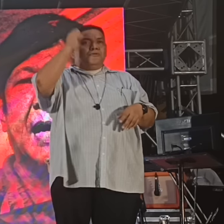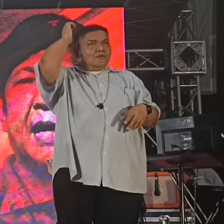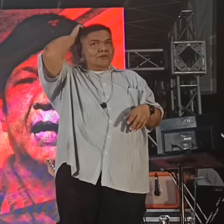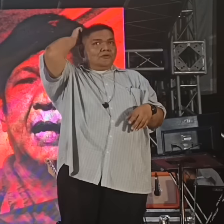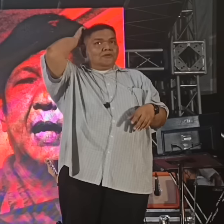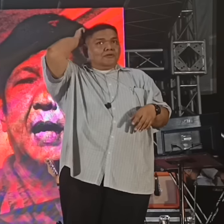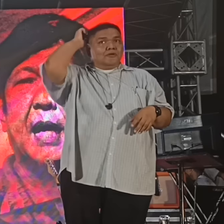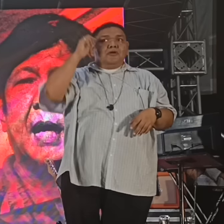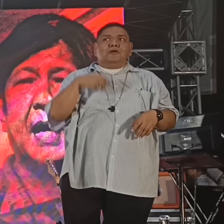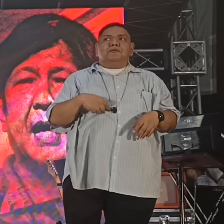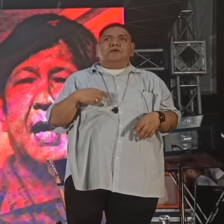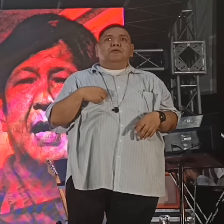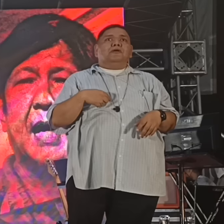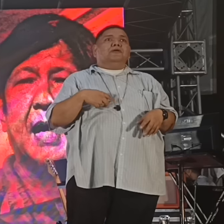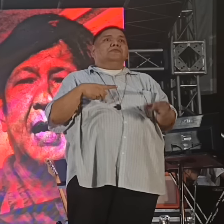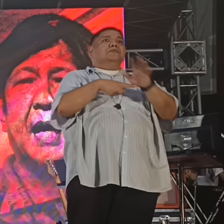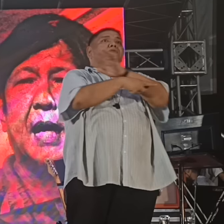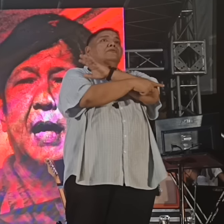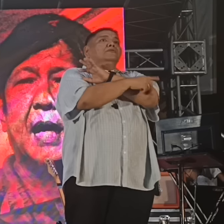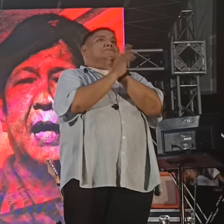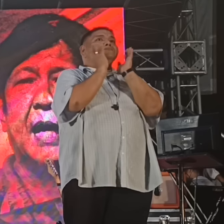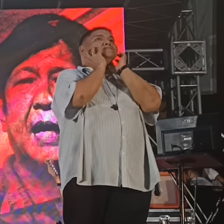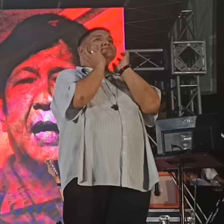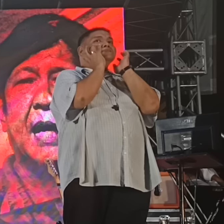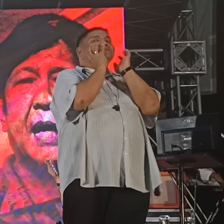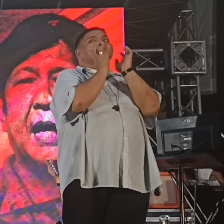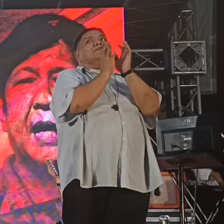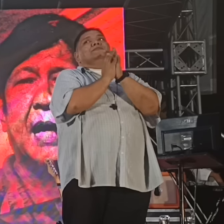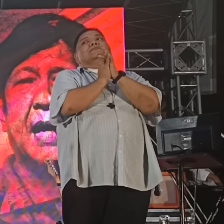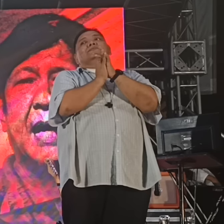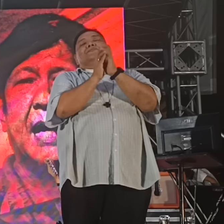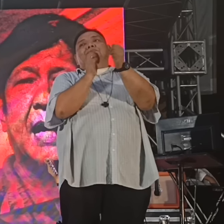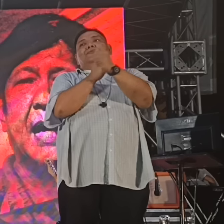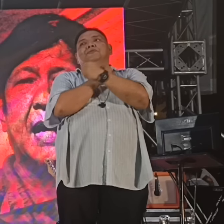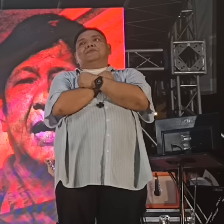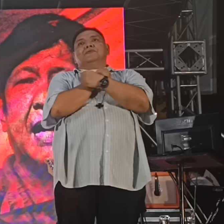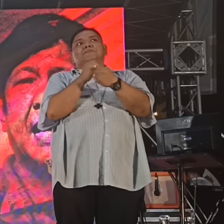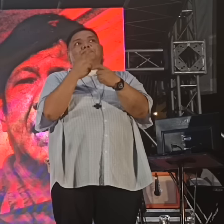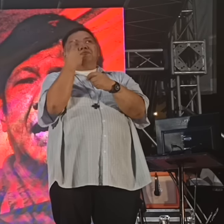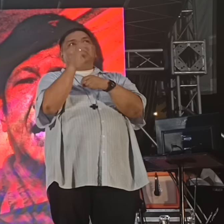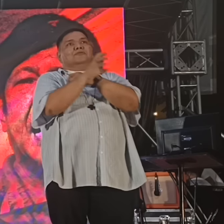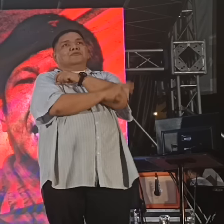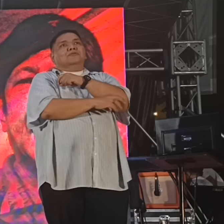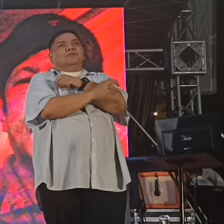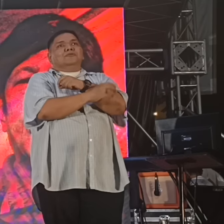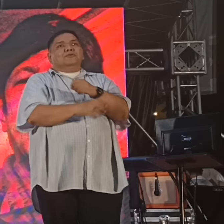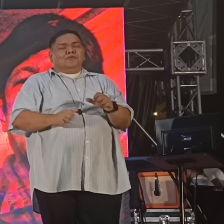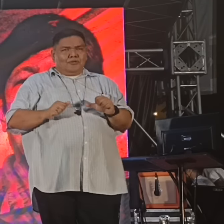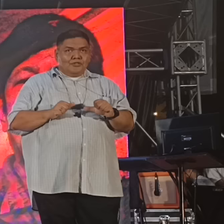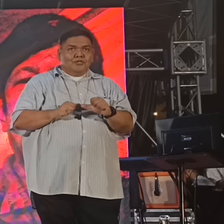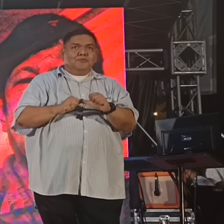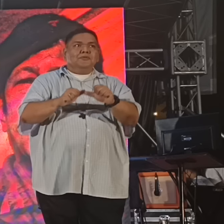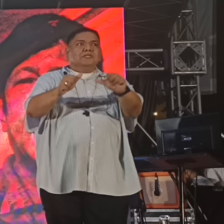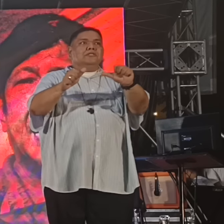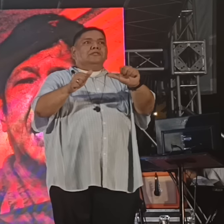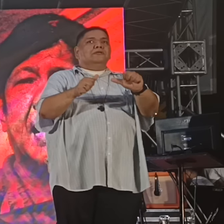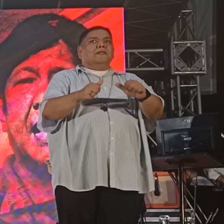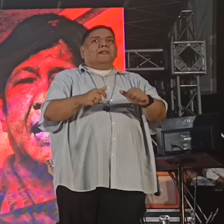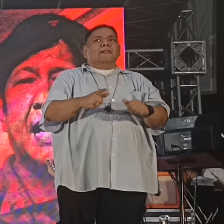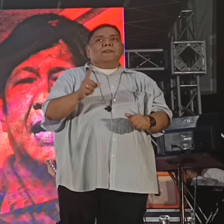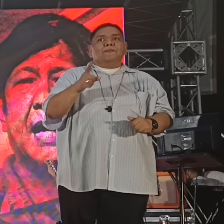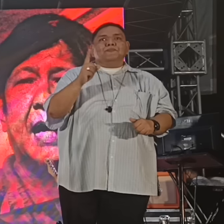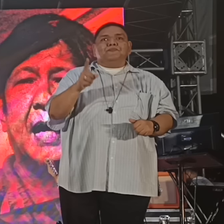ko napudol ako, pero move on. Pero dahil nga sa pagmamahal natin sa bayan, di ba? Continuity. Aming